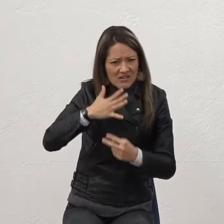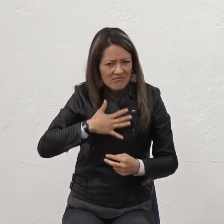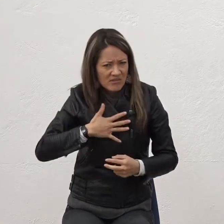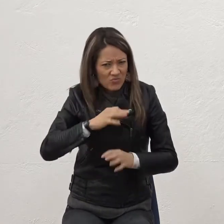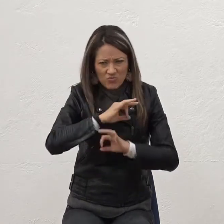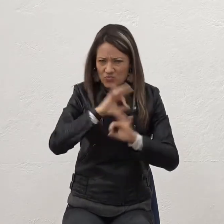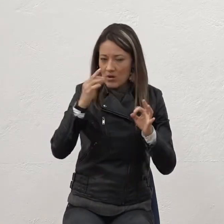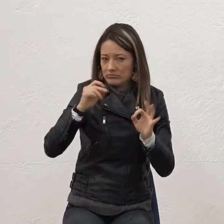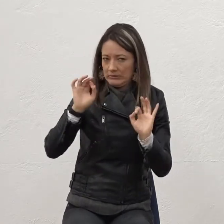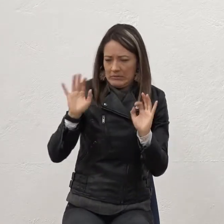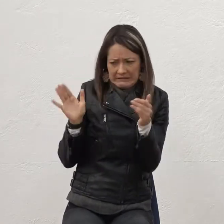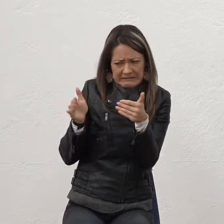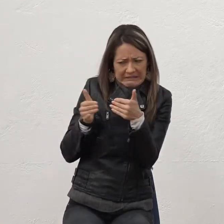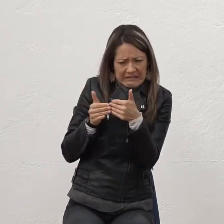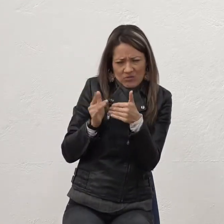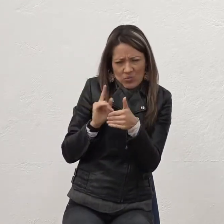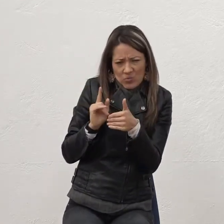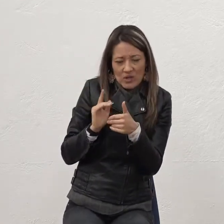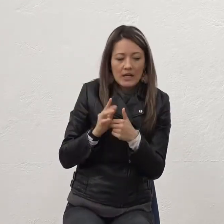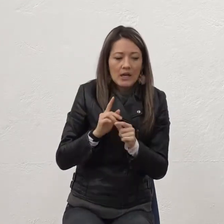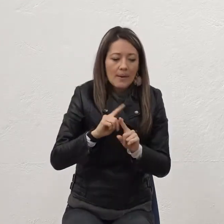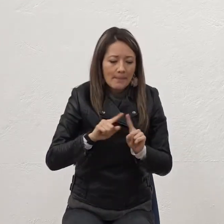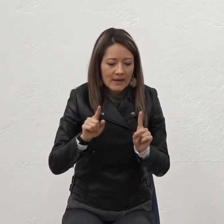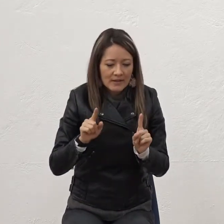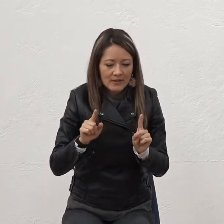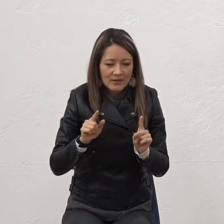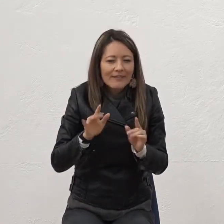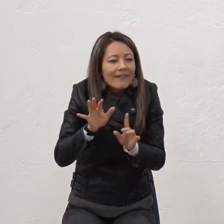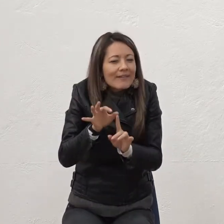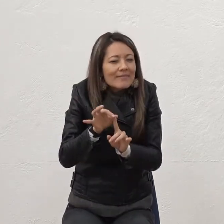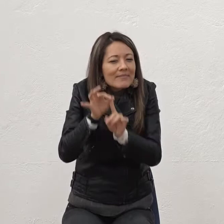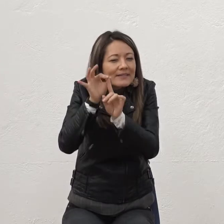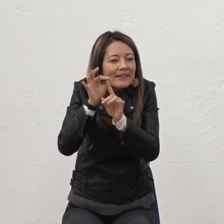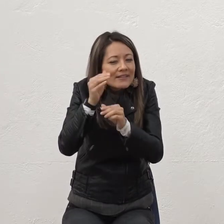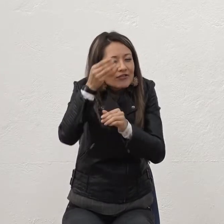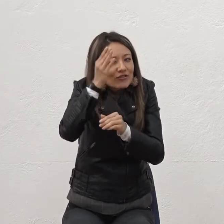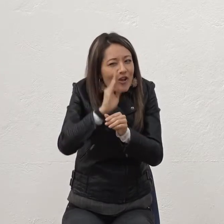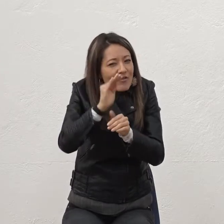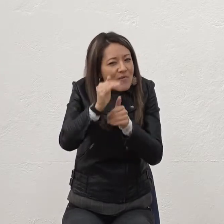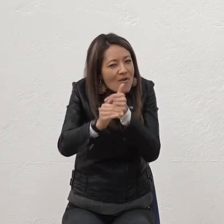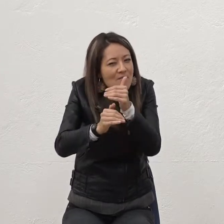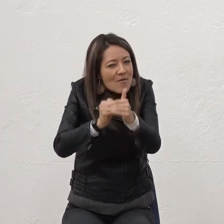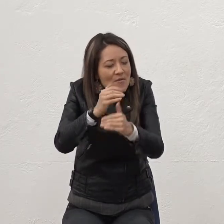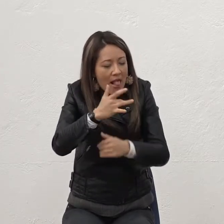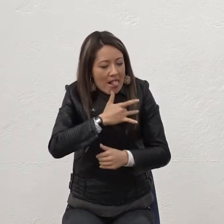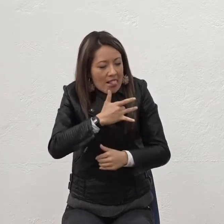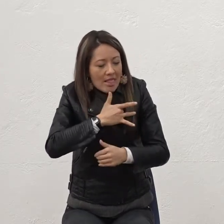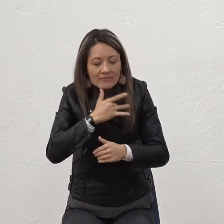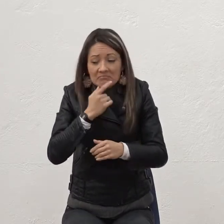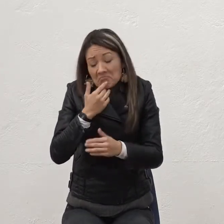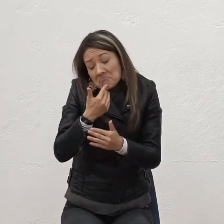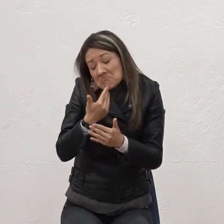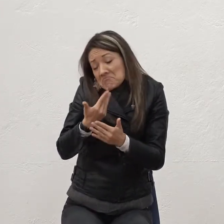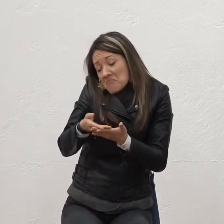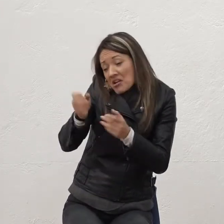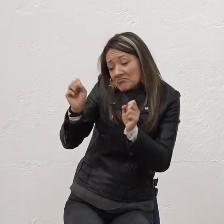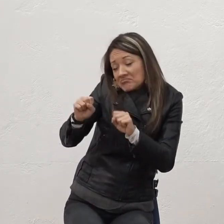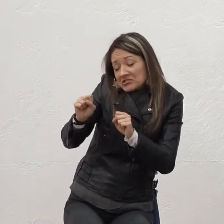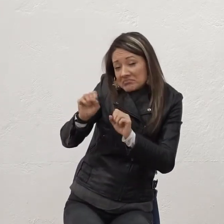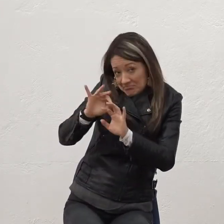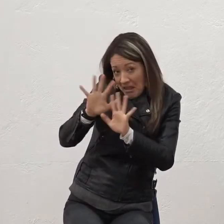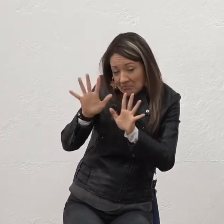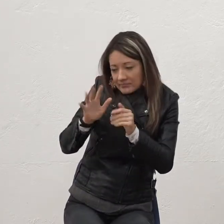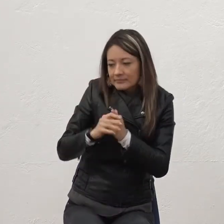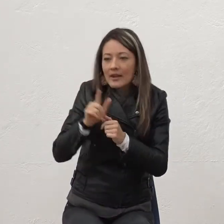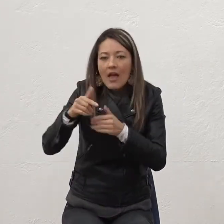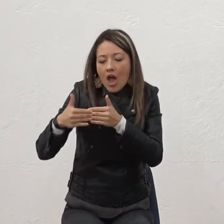muy cerrados con ese tema, pero fue tan especial lo que Dios comenzó a hacer que le dijimos, claro, a partir